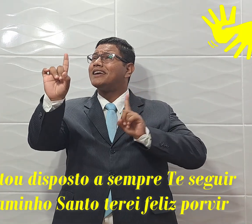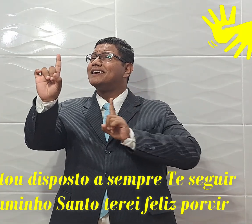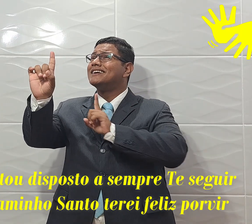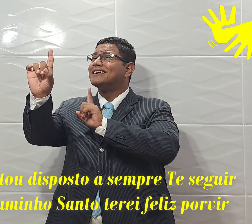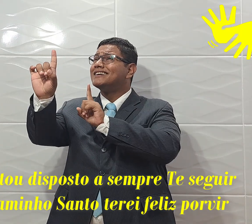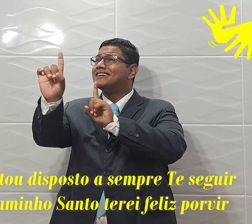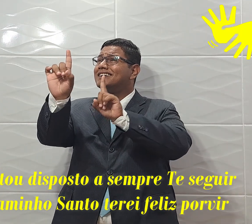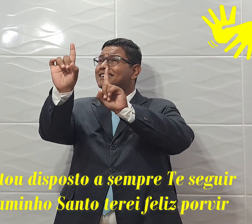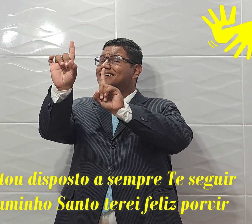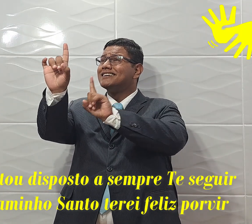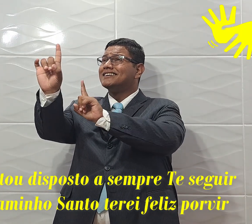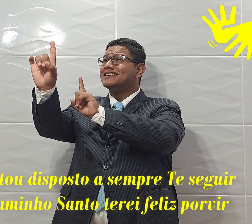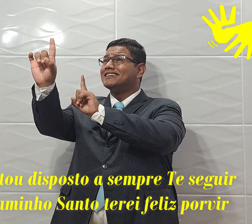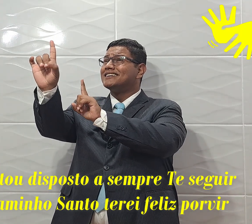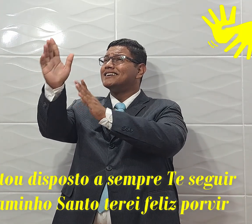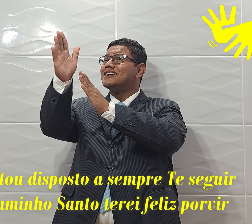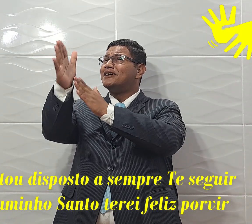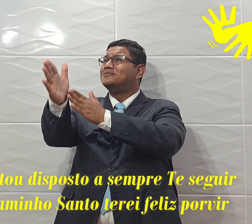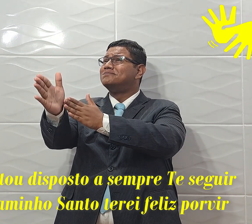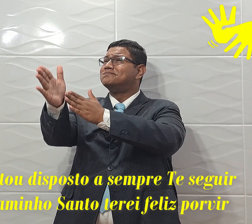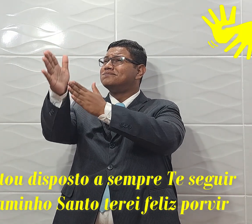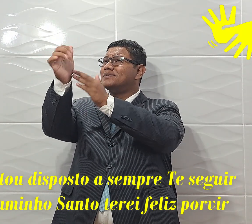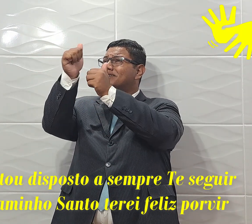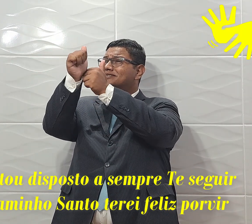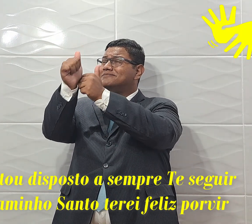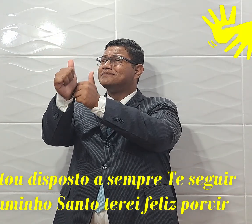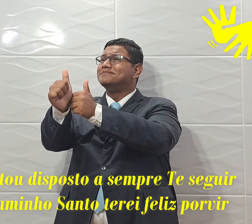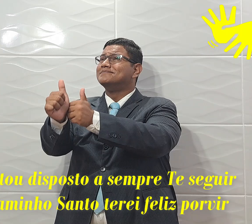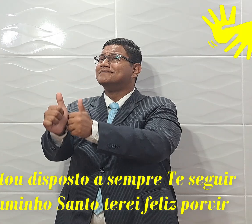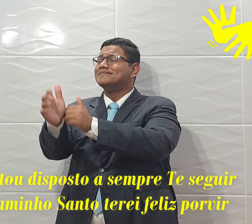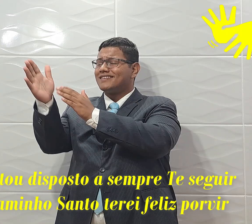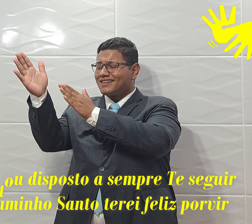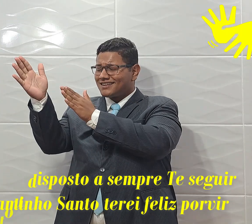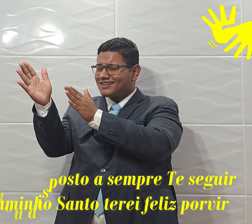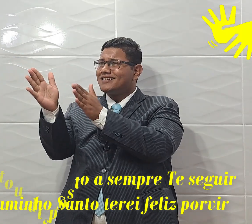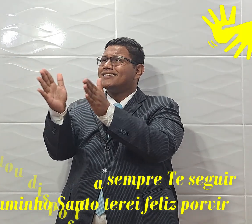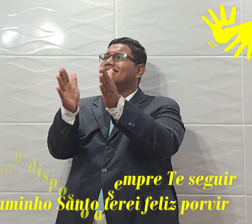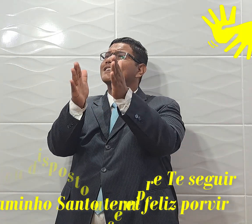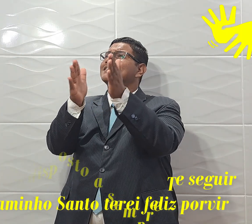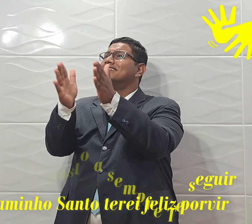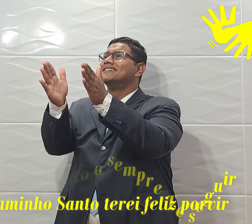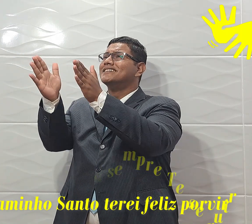sempre te seguir. No teu caminho santo